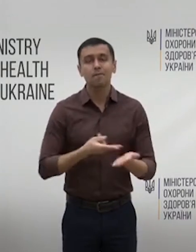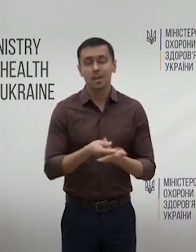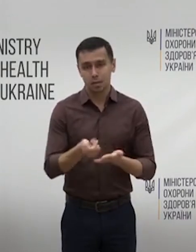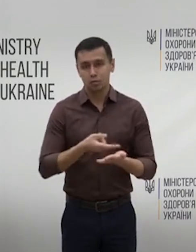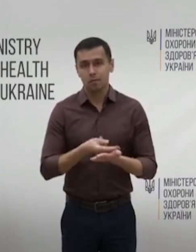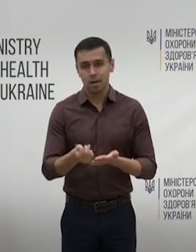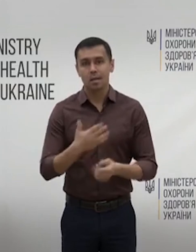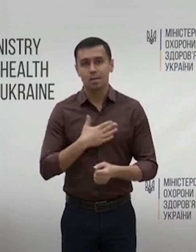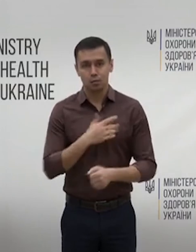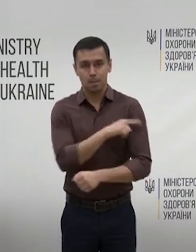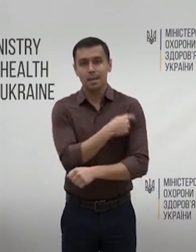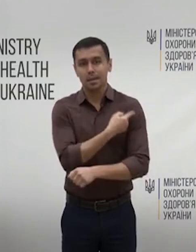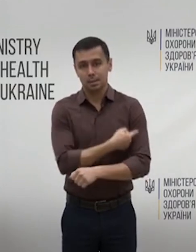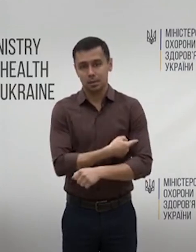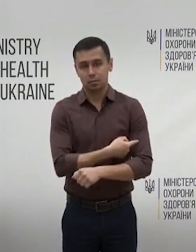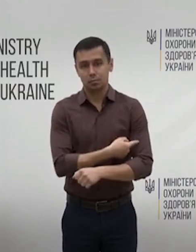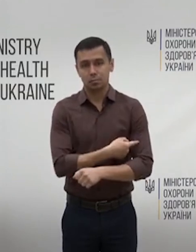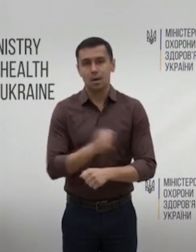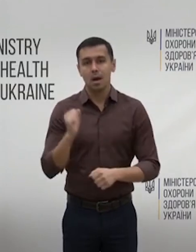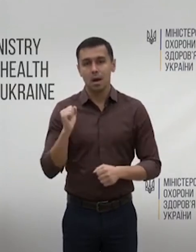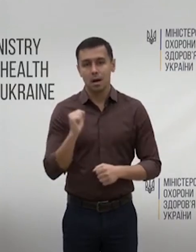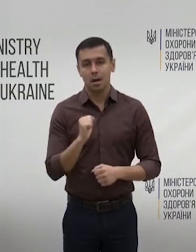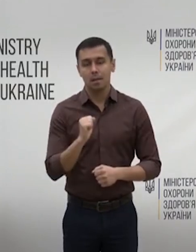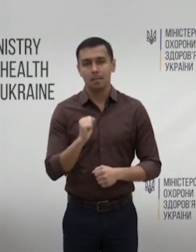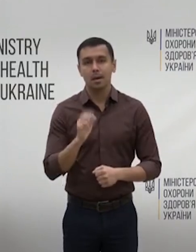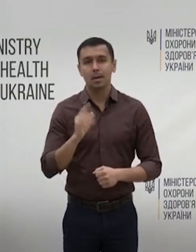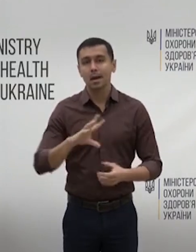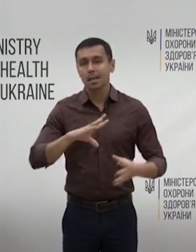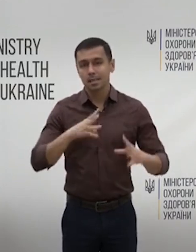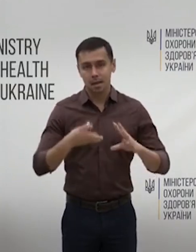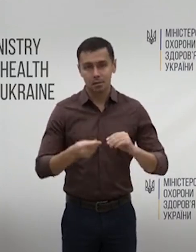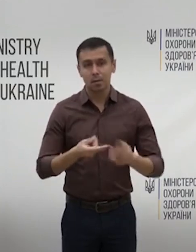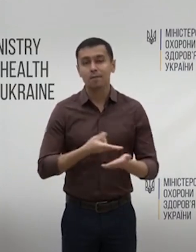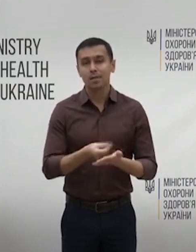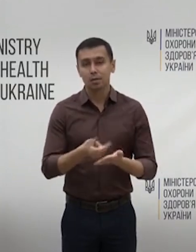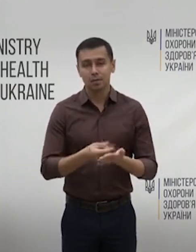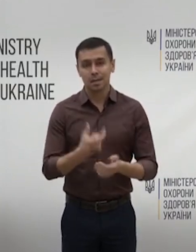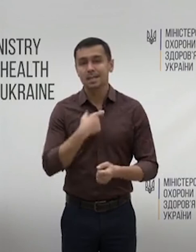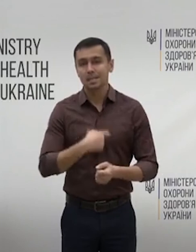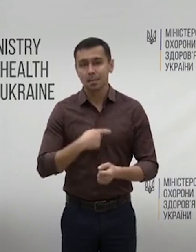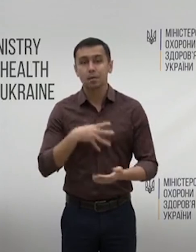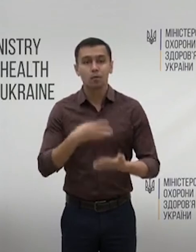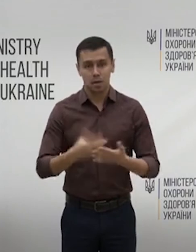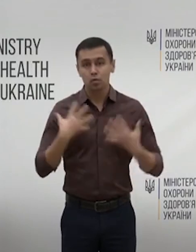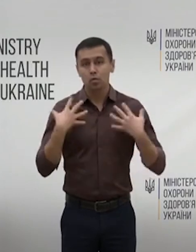фінансувати нашу медицину, а як наслідок фінансувати себе,